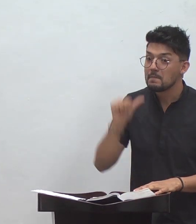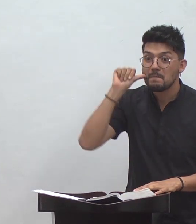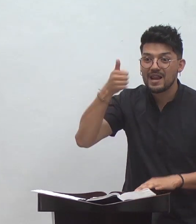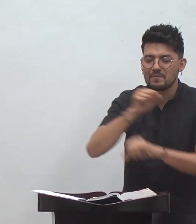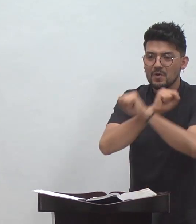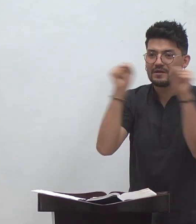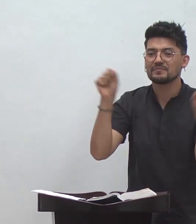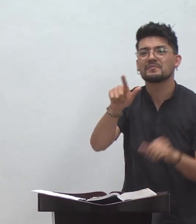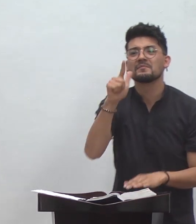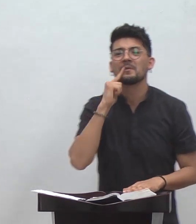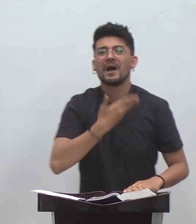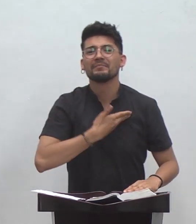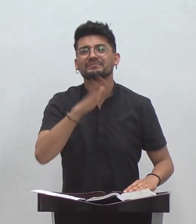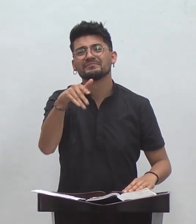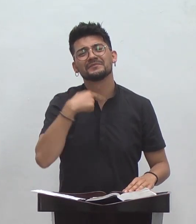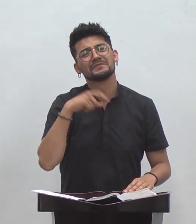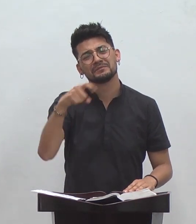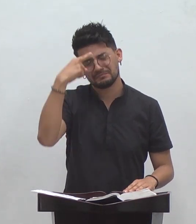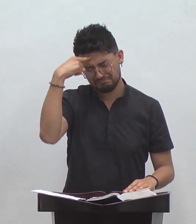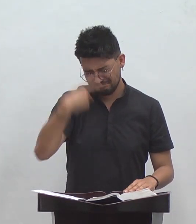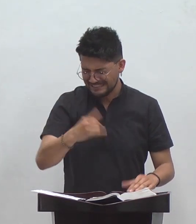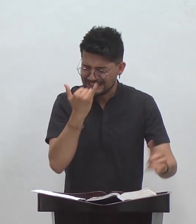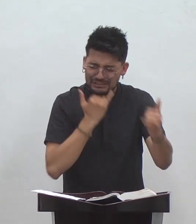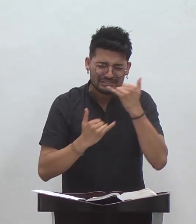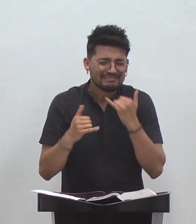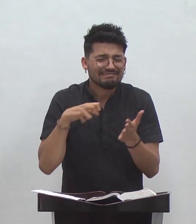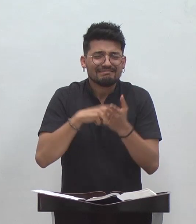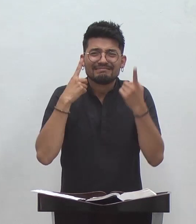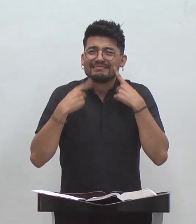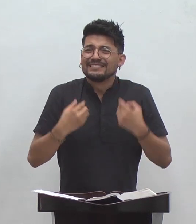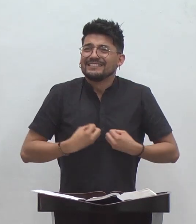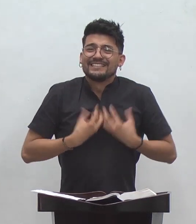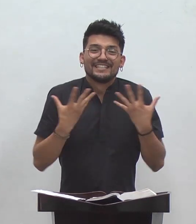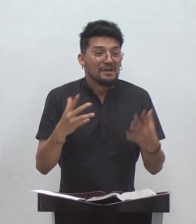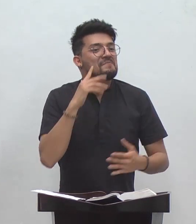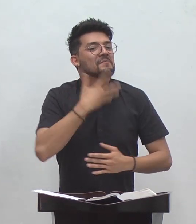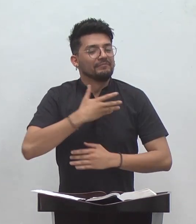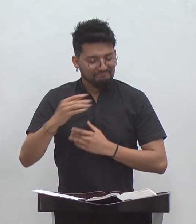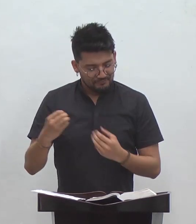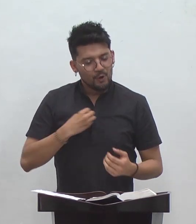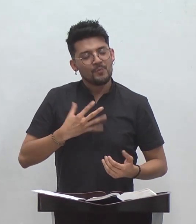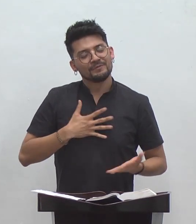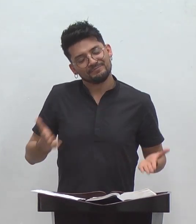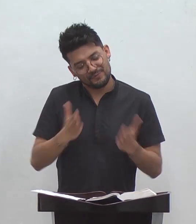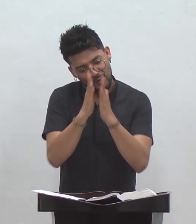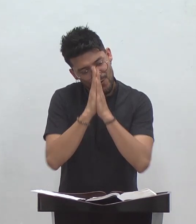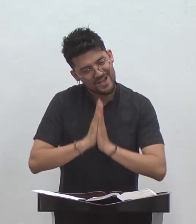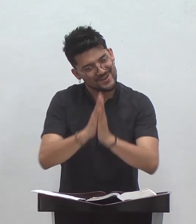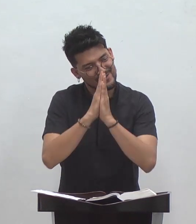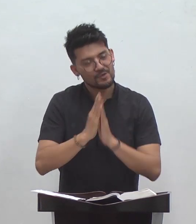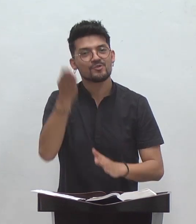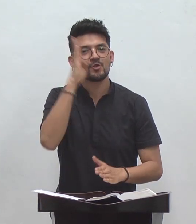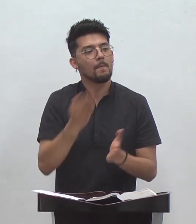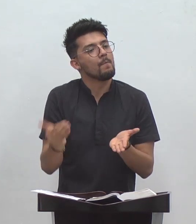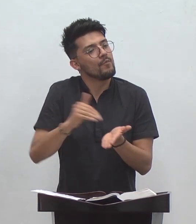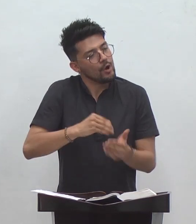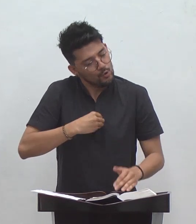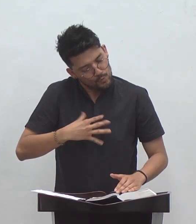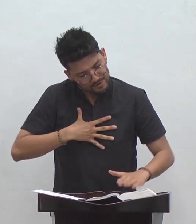Israel. En la mañana le dije a mi papá, papá, estoy arrepentido, necesito la vida. Papá oró por mí